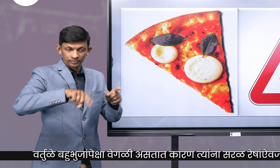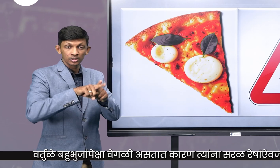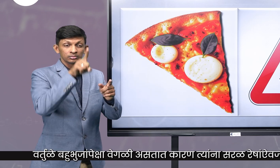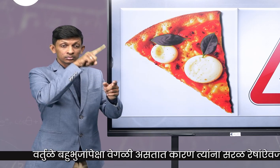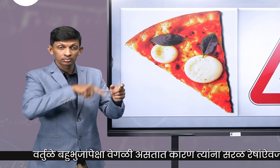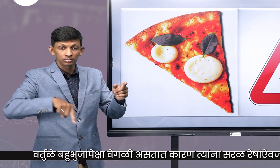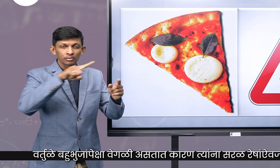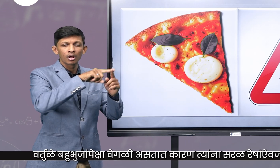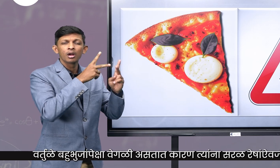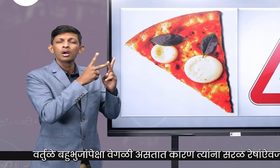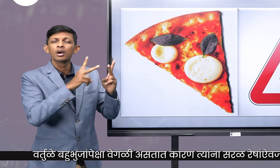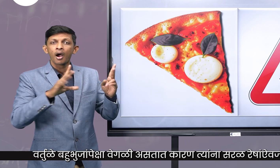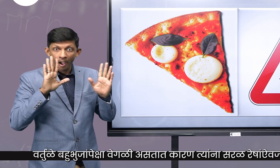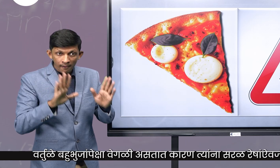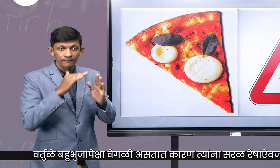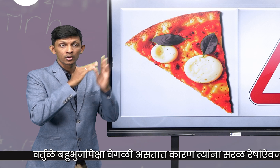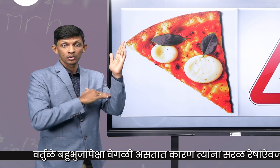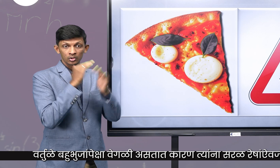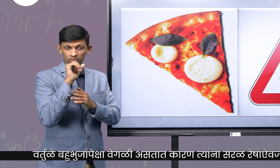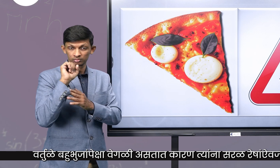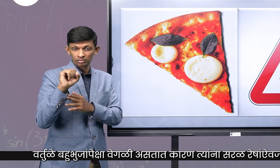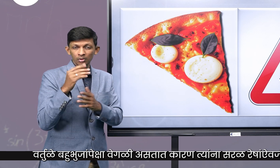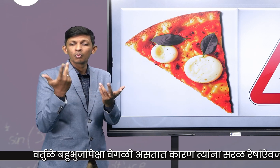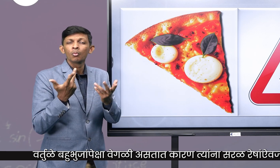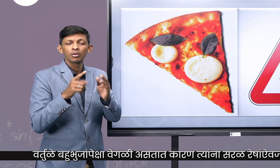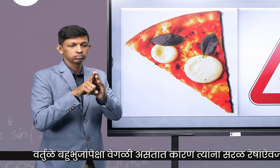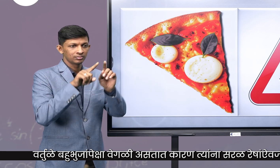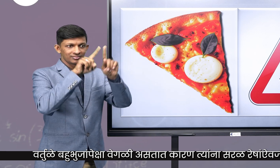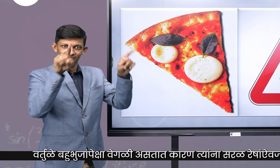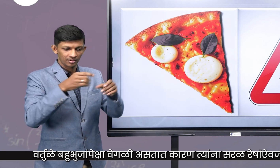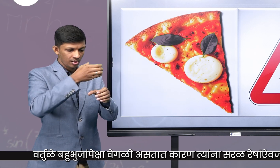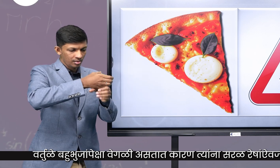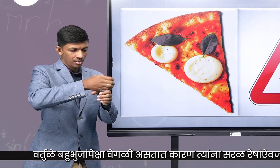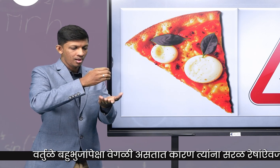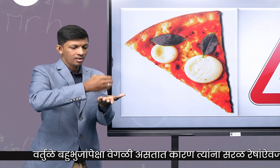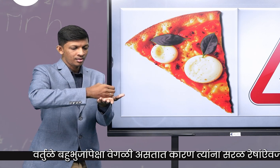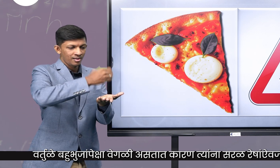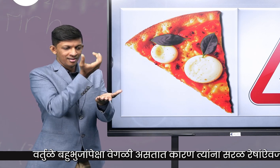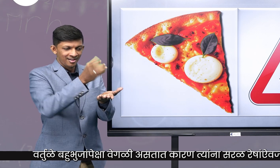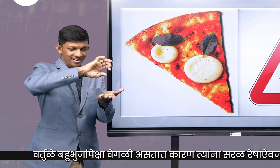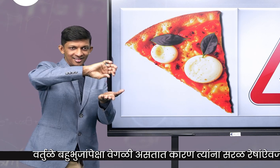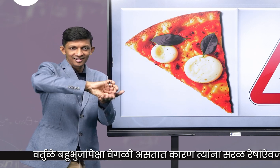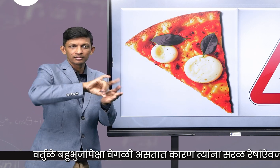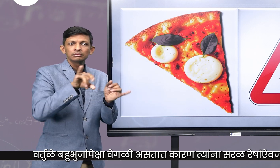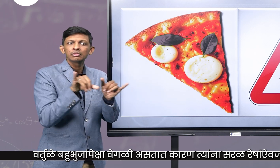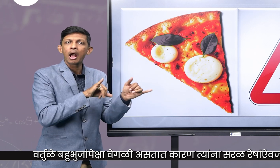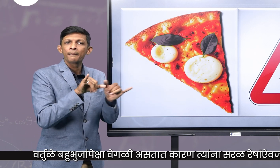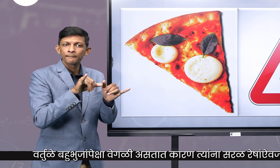वर्तुळे बहुभुजापेक्षा वेगळी असतात कारण त्यांना सरळ रेषांऐवजी वक्र धार असते.